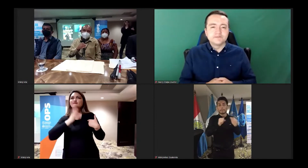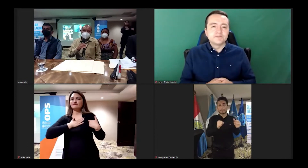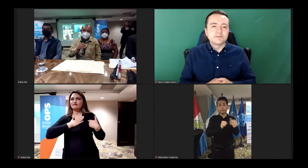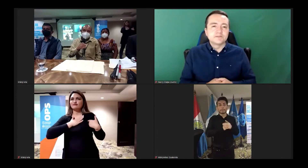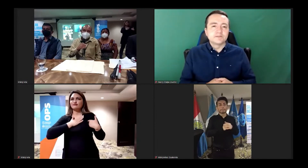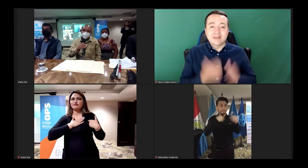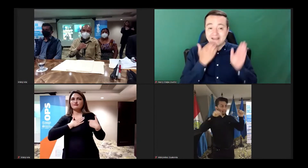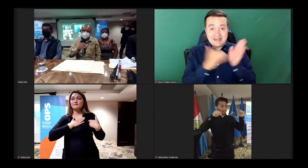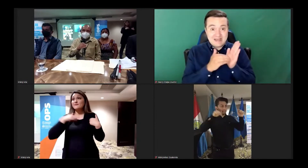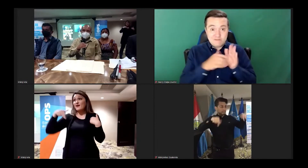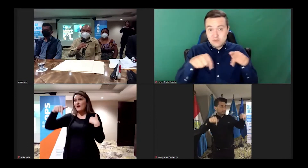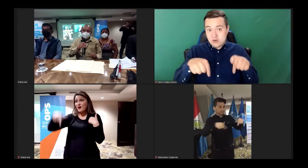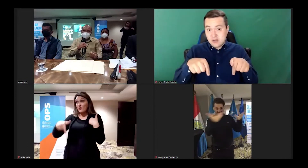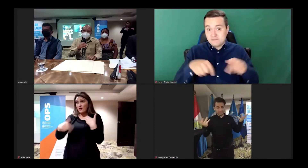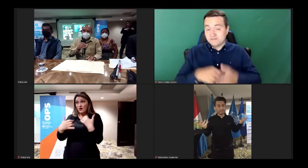está sucediendo ahorita.